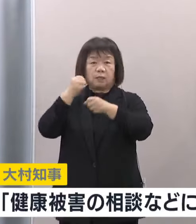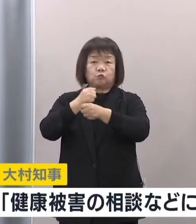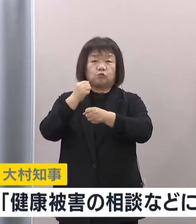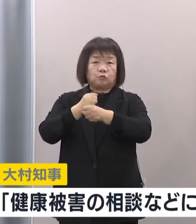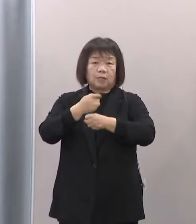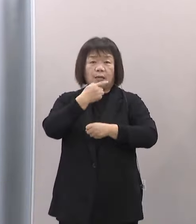話しています